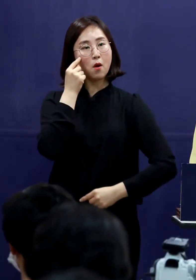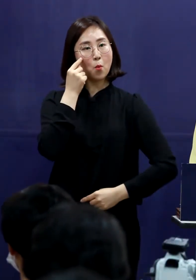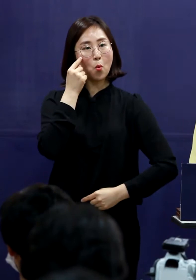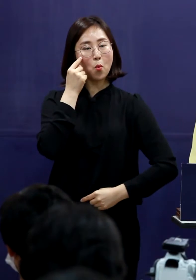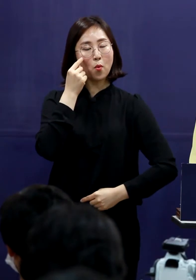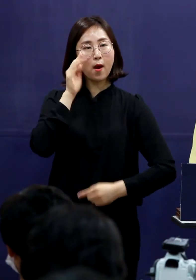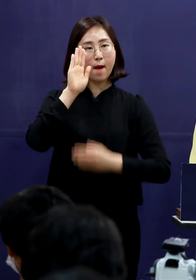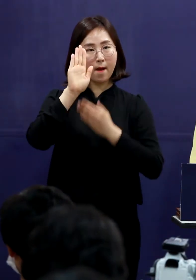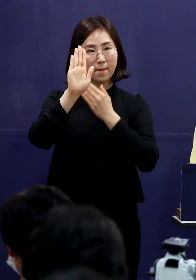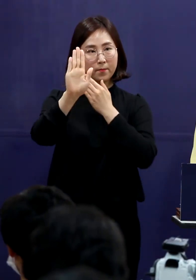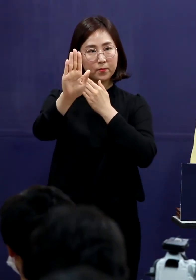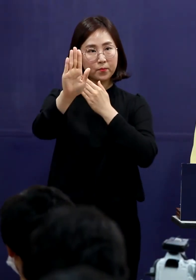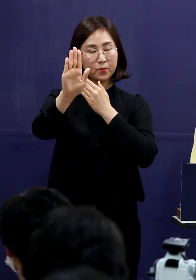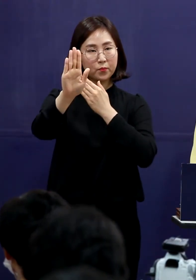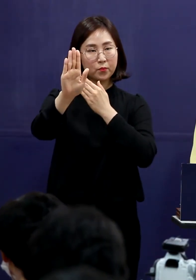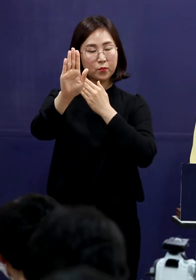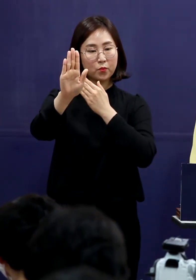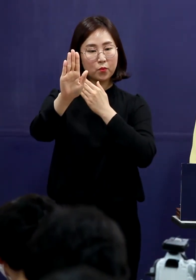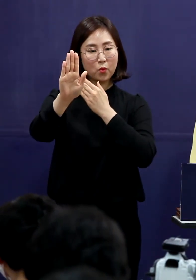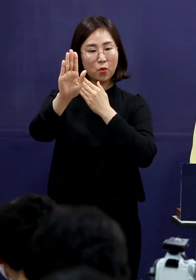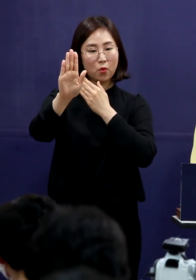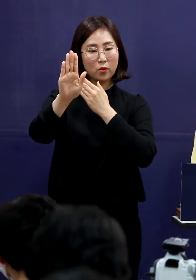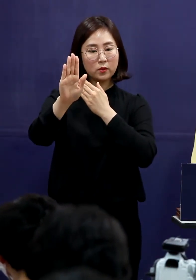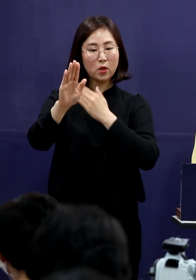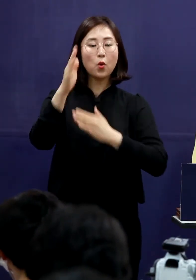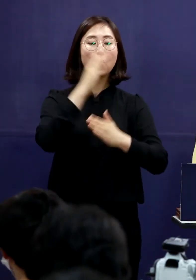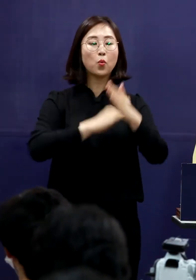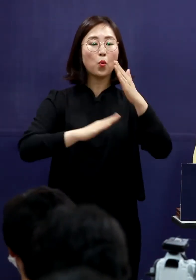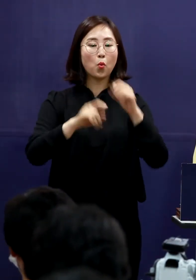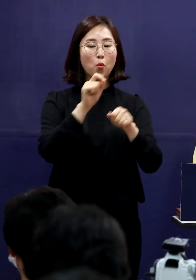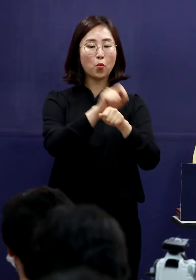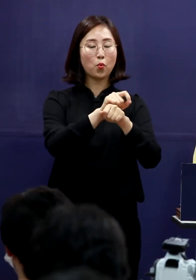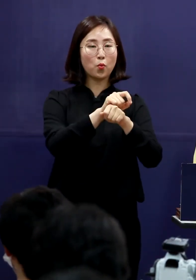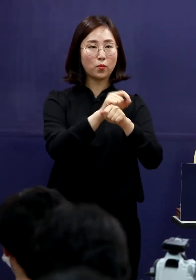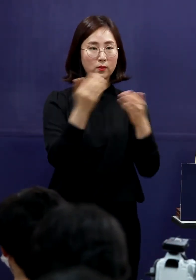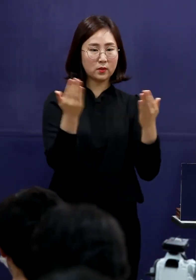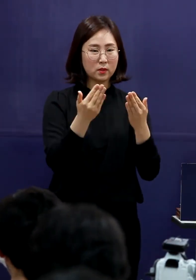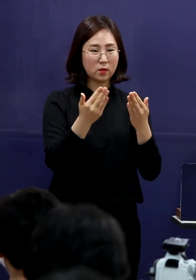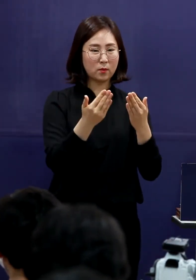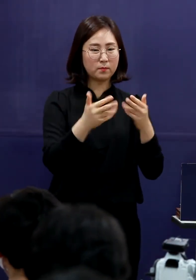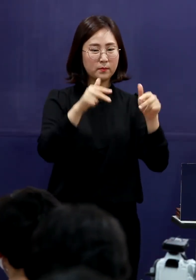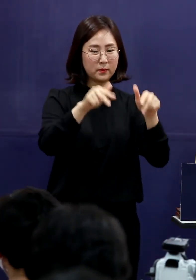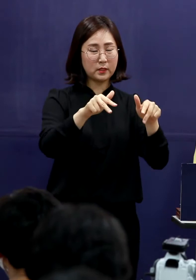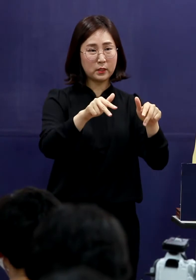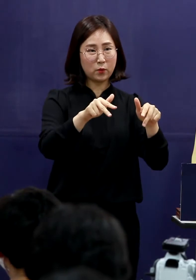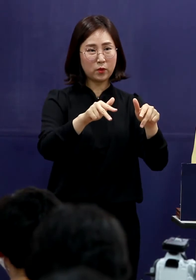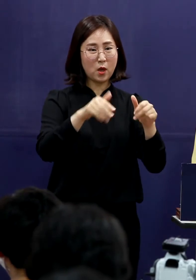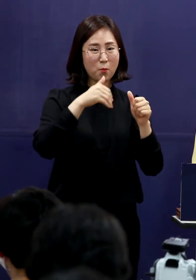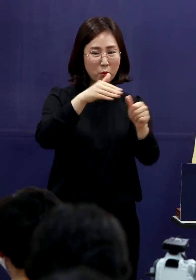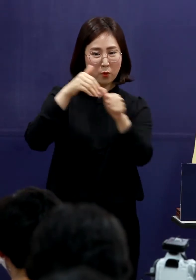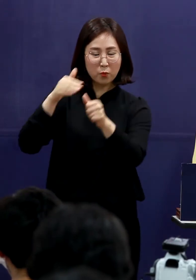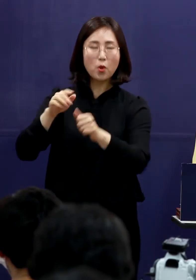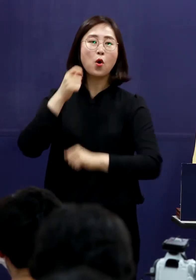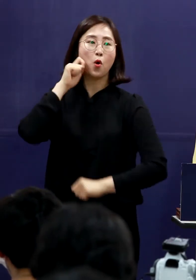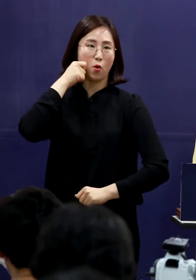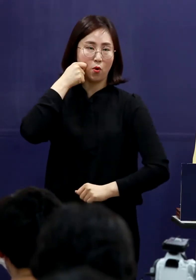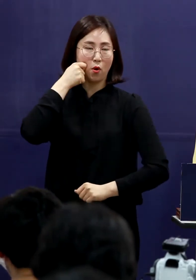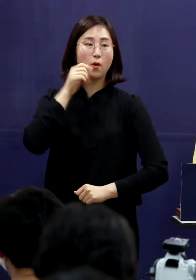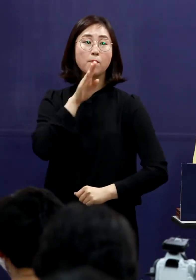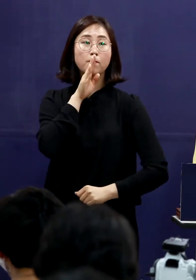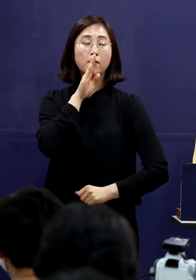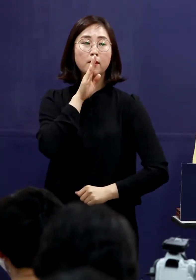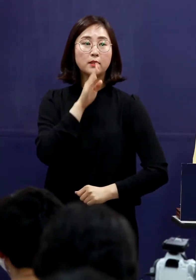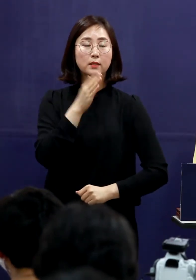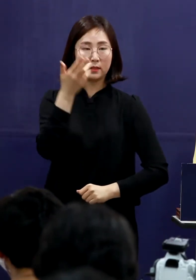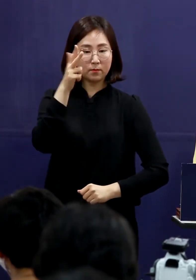앞으로 장기적으로는 공무원들이 가가지고 계속 운영하거나 이렇게 하기는 힘들 텐데 일단 초기 단계에는